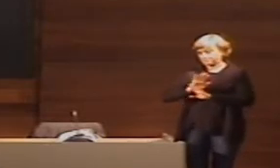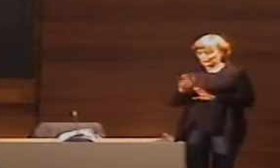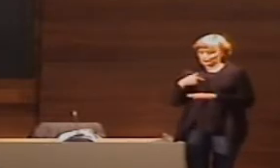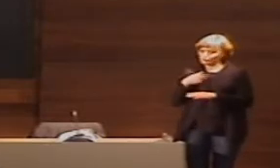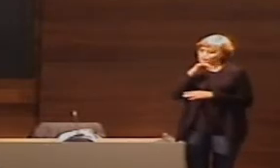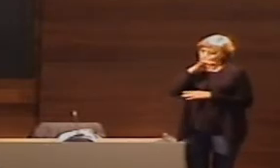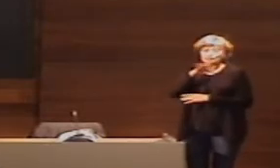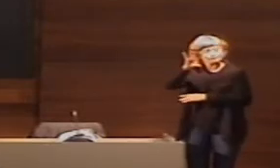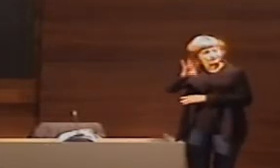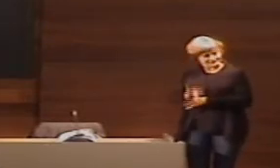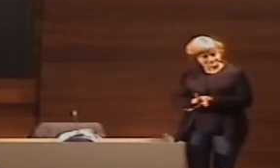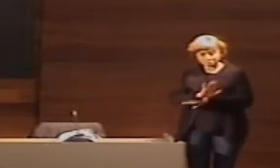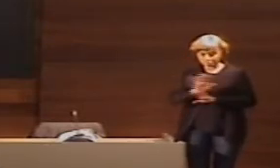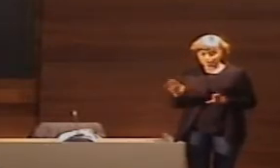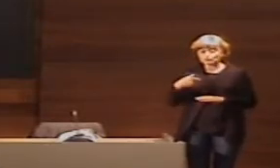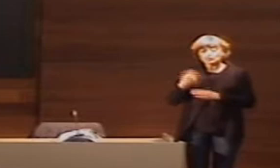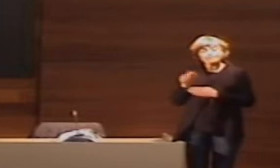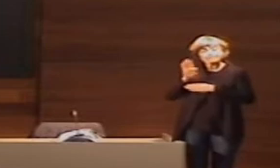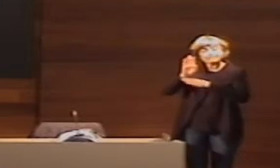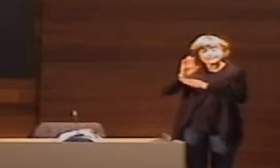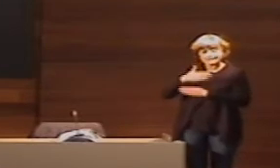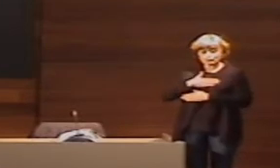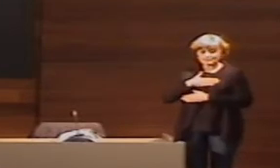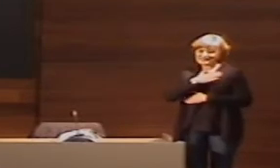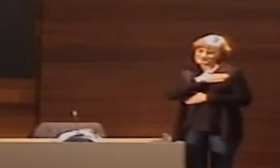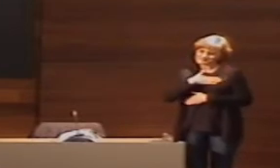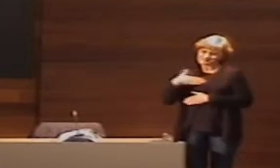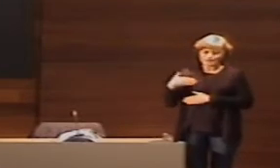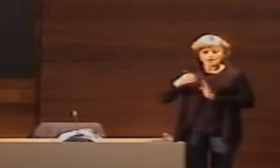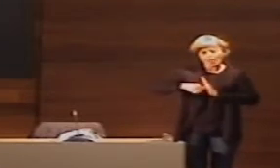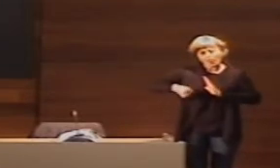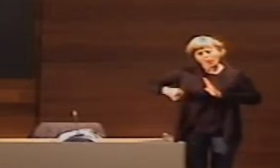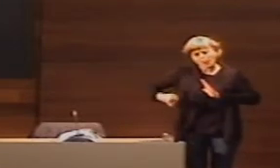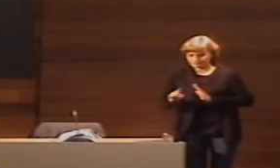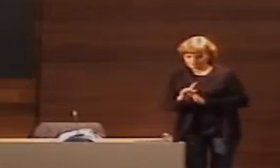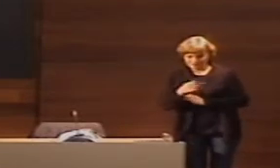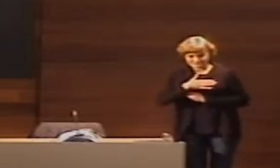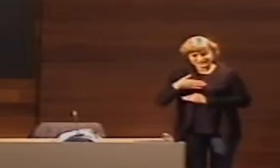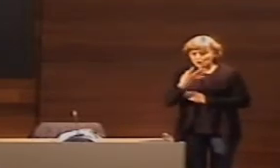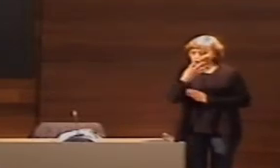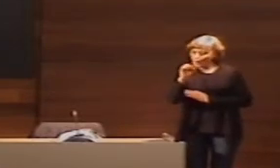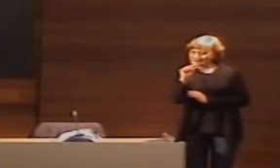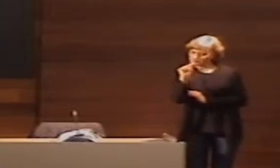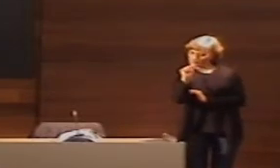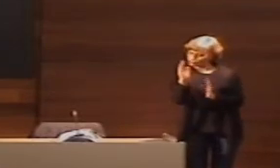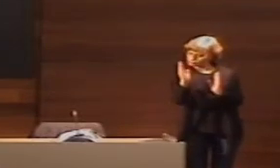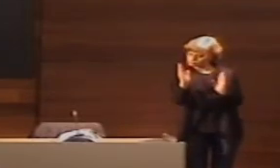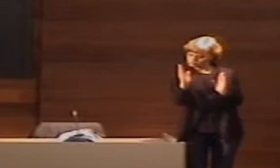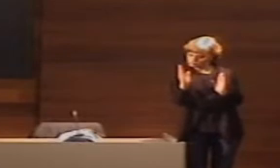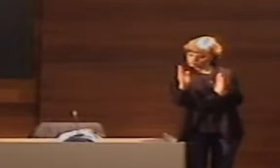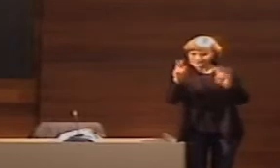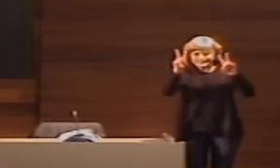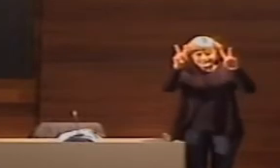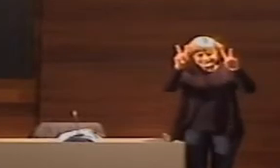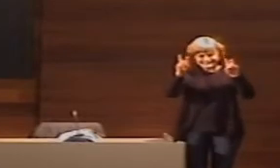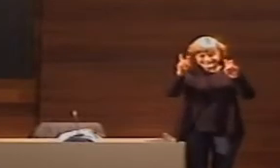el siguiente índice. Más o menos voy a tratar de hablar unos 40 minutos. La primera mitad sobre el contexto de las